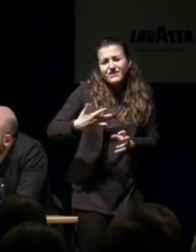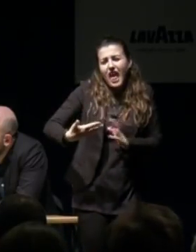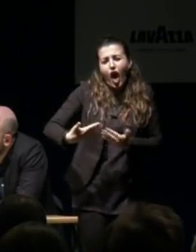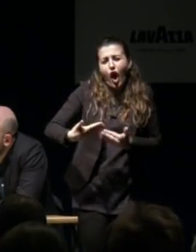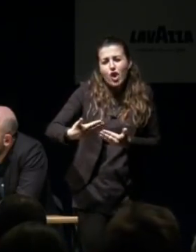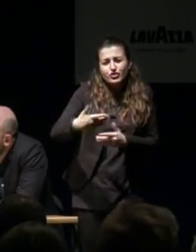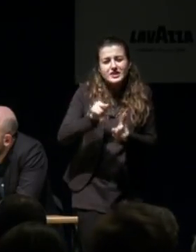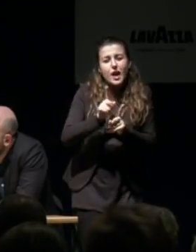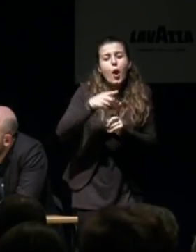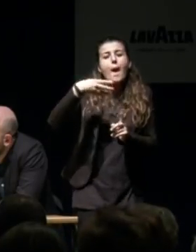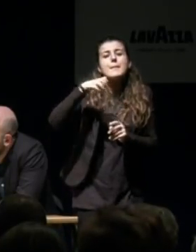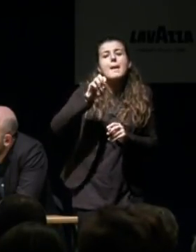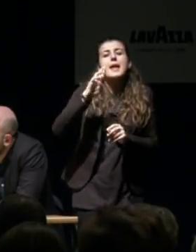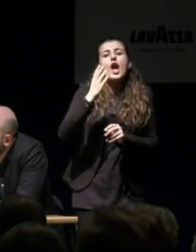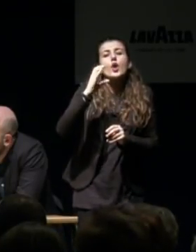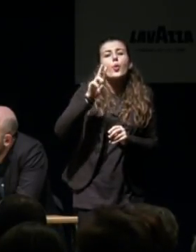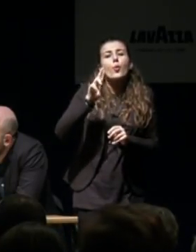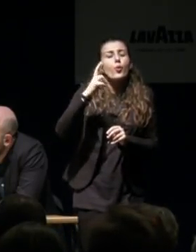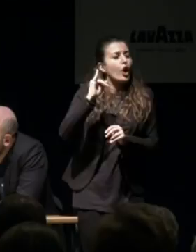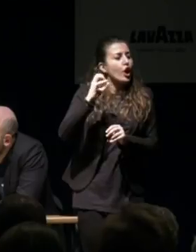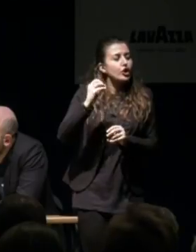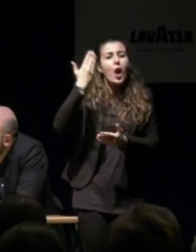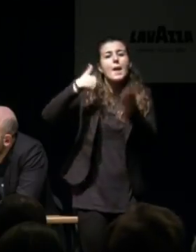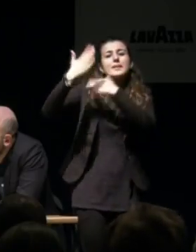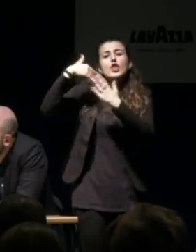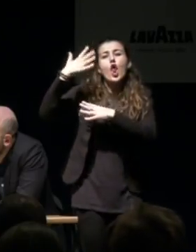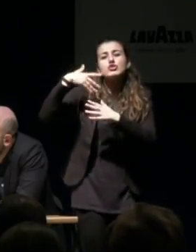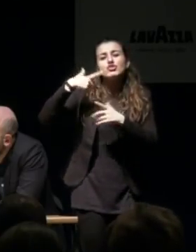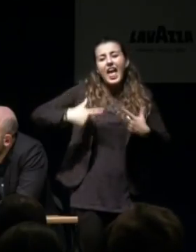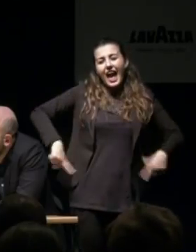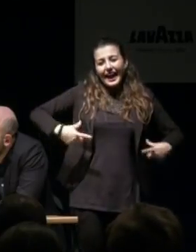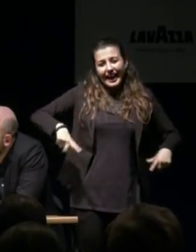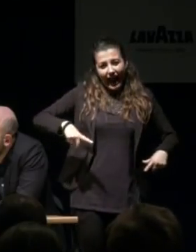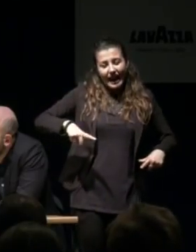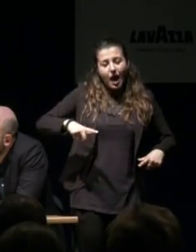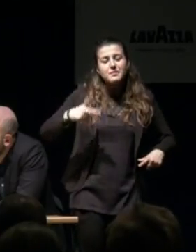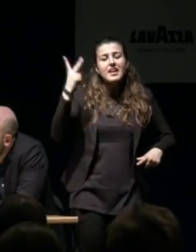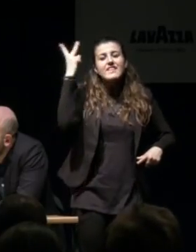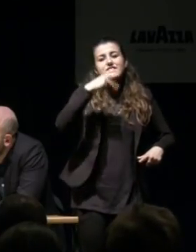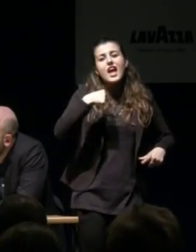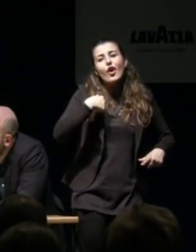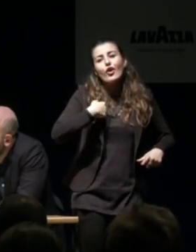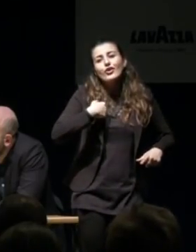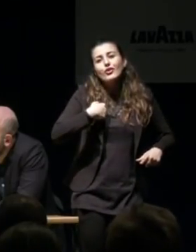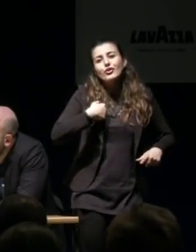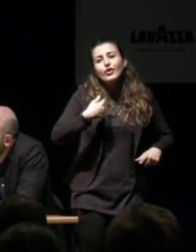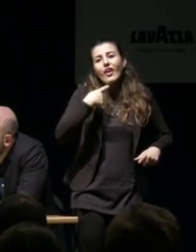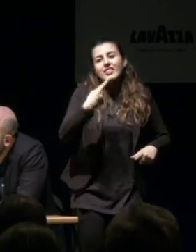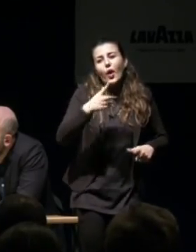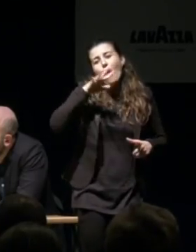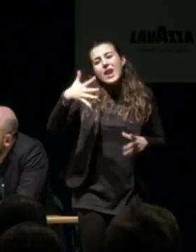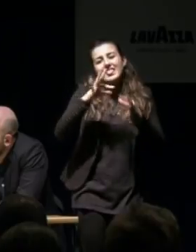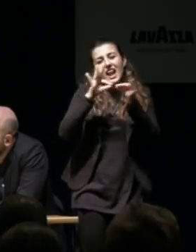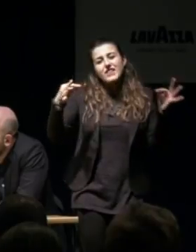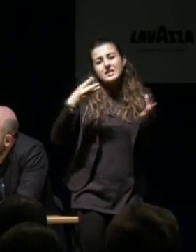nella mitologia nella mitologia greca ma di rainbow un'altra frase che noi dicevamo spesso e